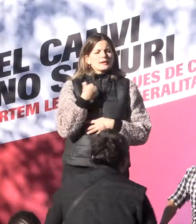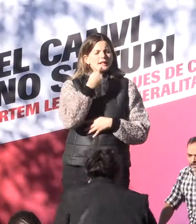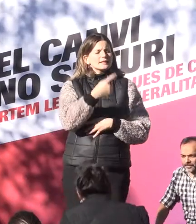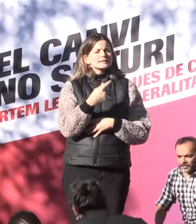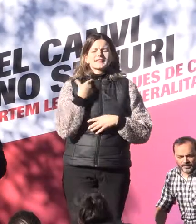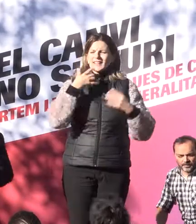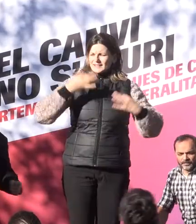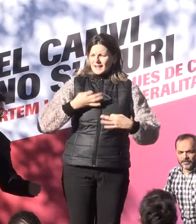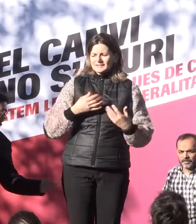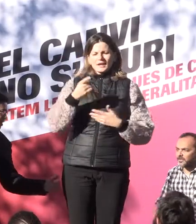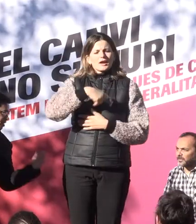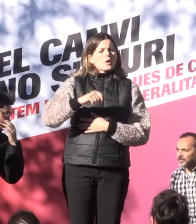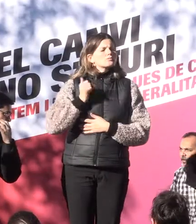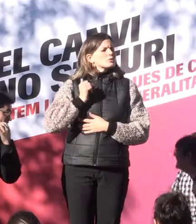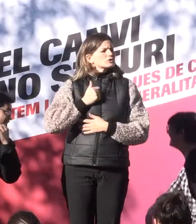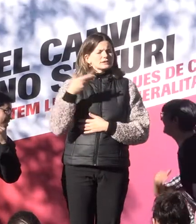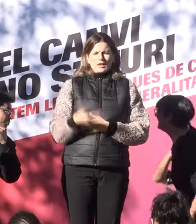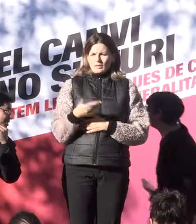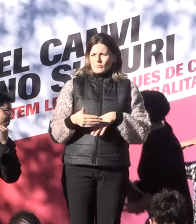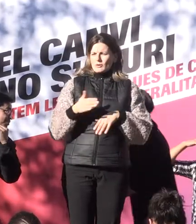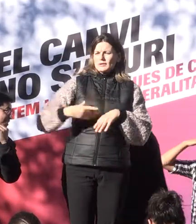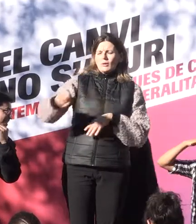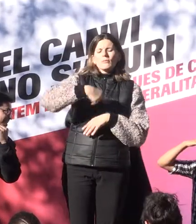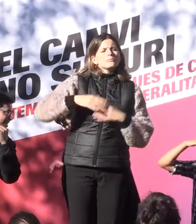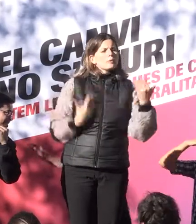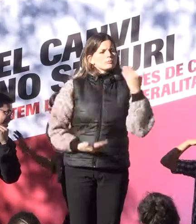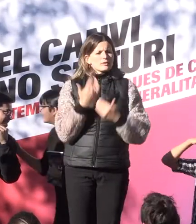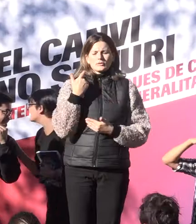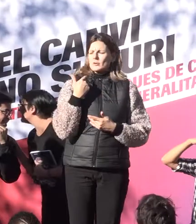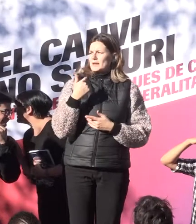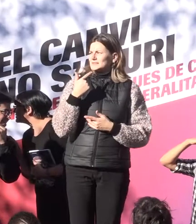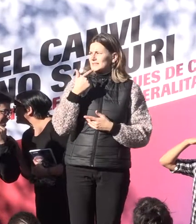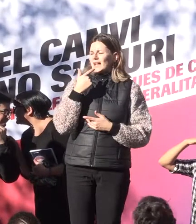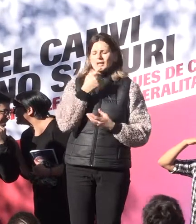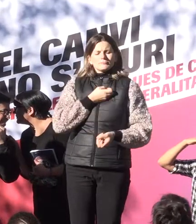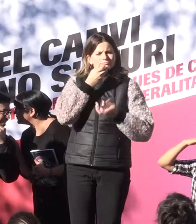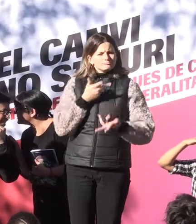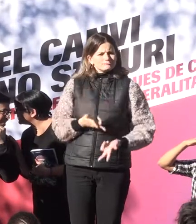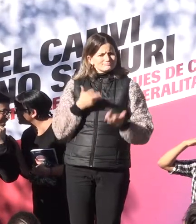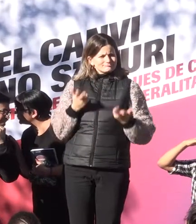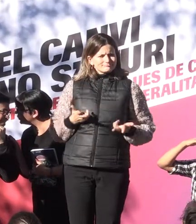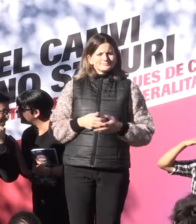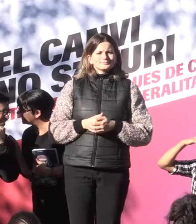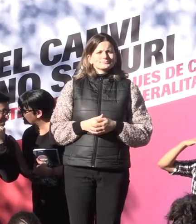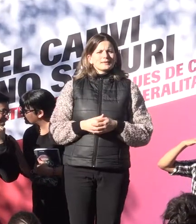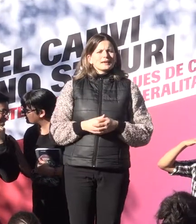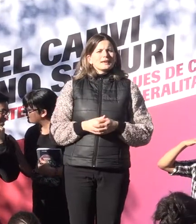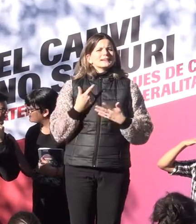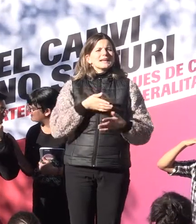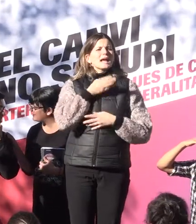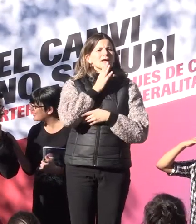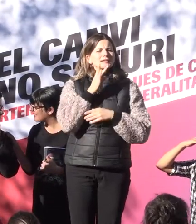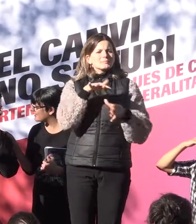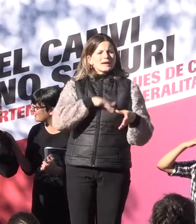en realidad también es una gran oportunidad para poder empezar a decir desde acá nuestra palabra la palabra lo que está pasando en